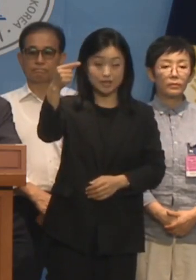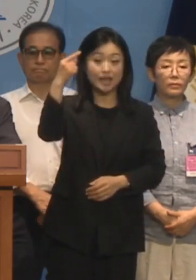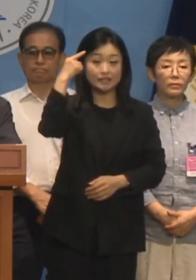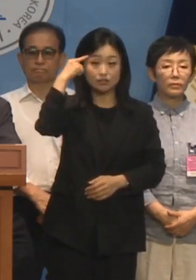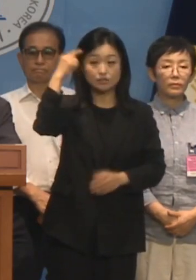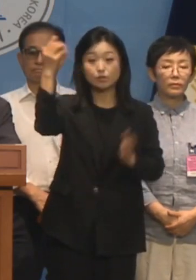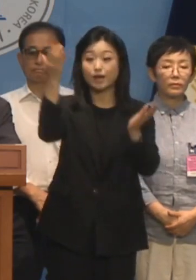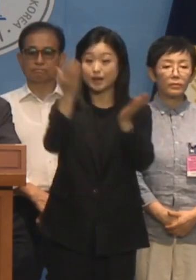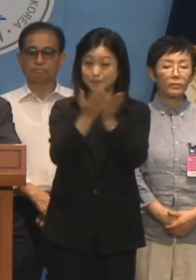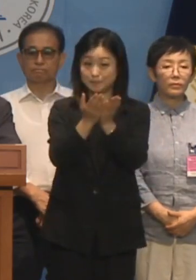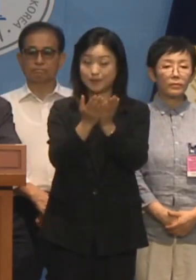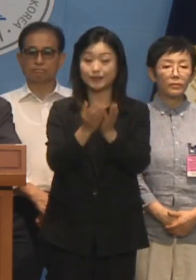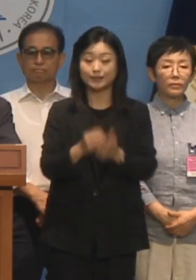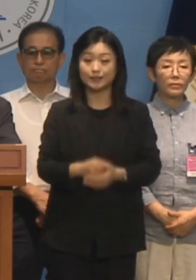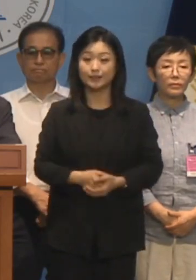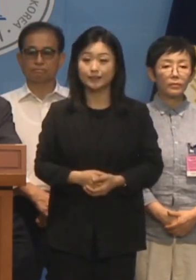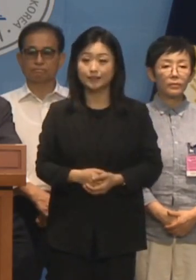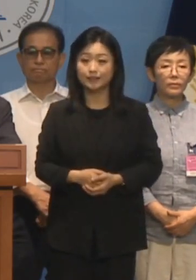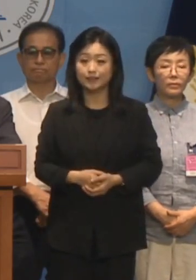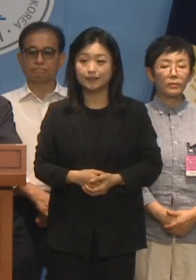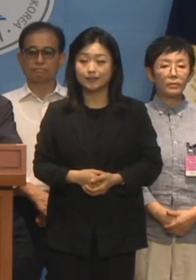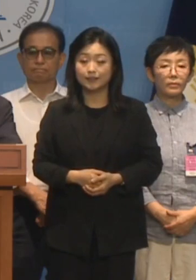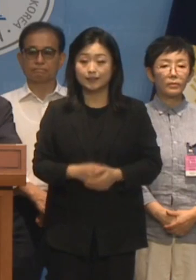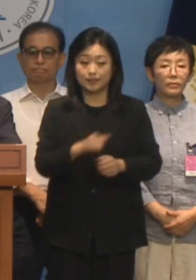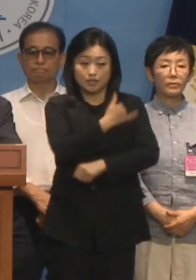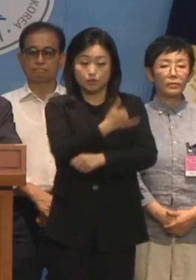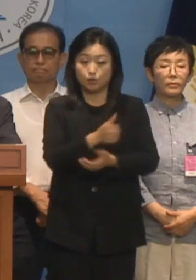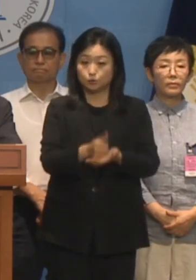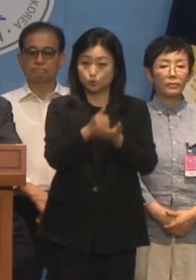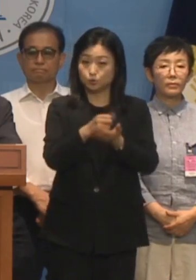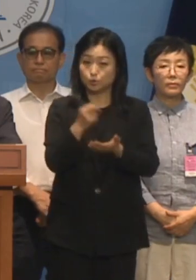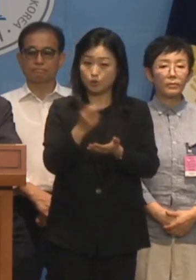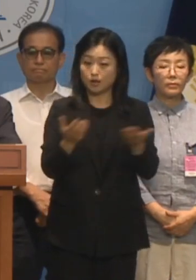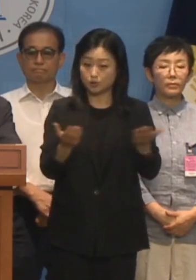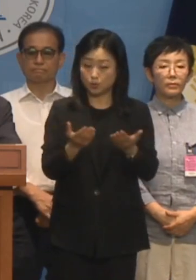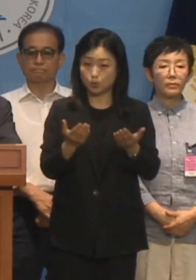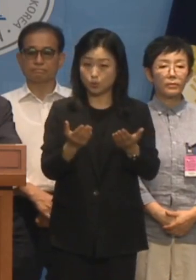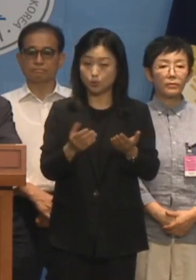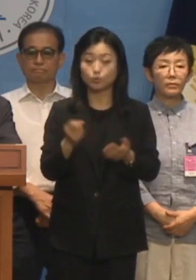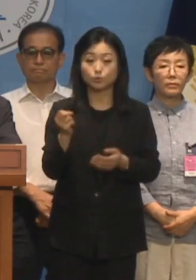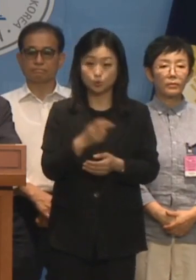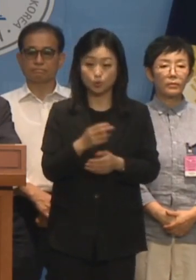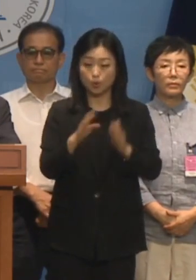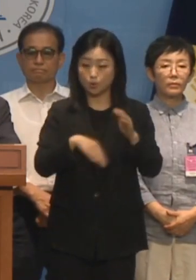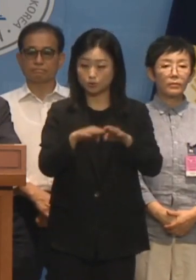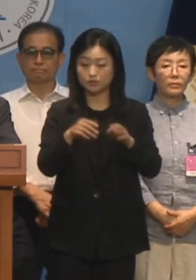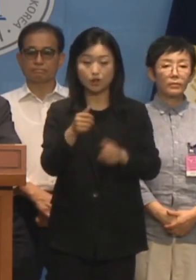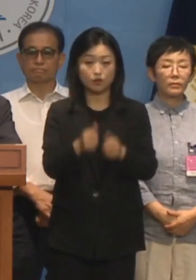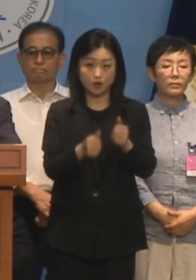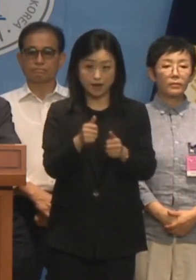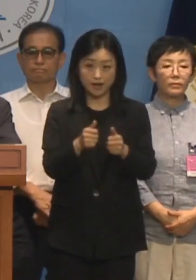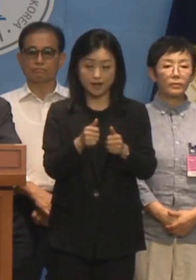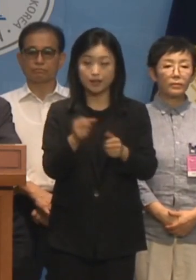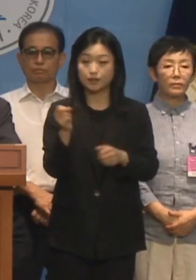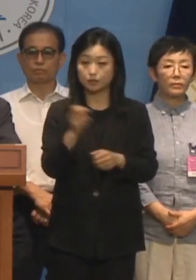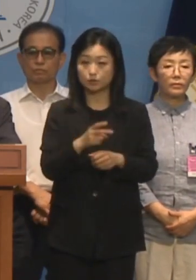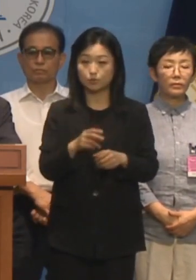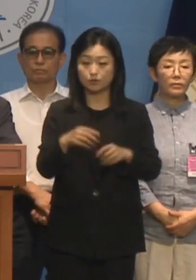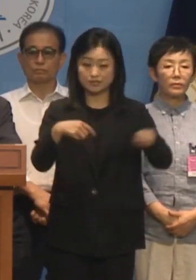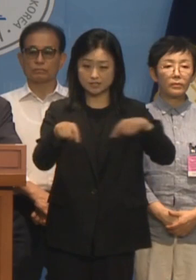정신에 내재되어 있습니다. 인권 존중과 노동 관행, 공정거래와 지배구조의